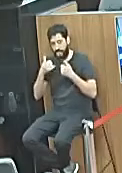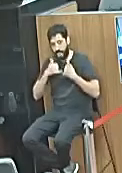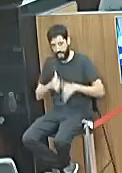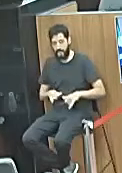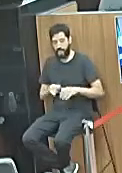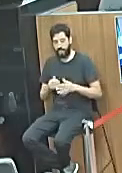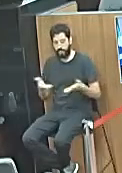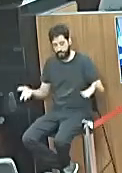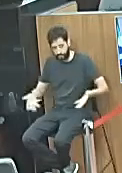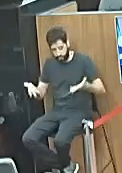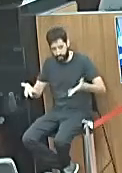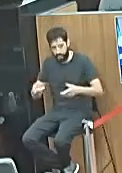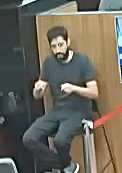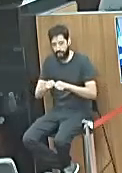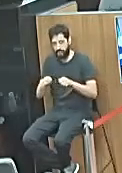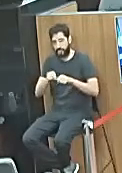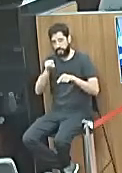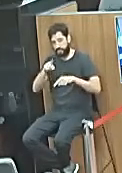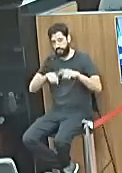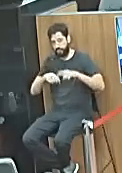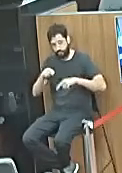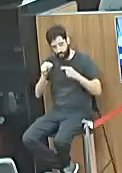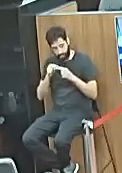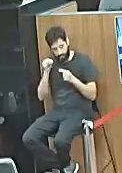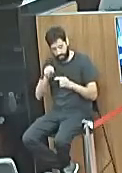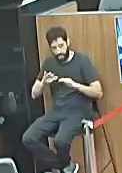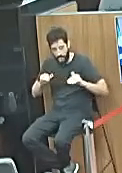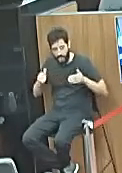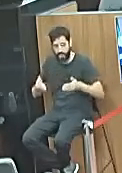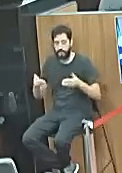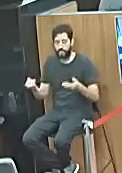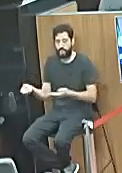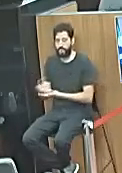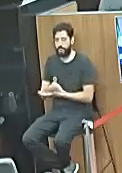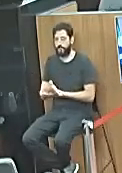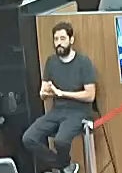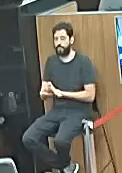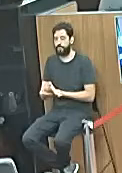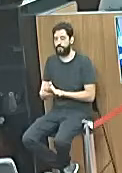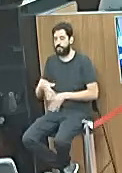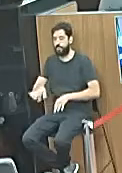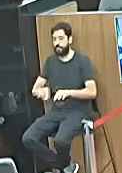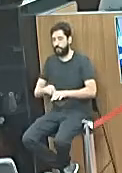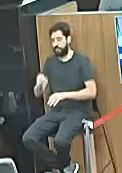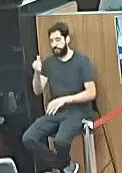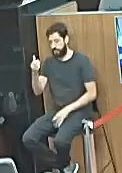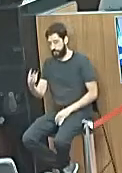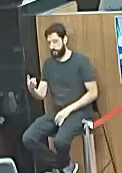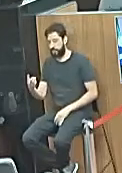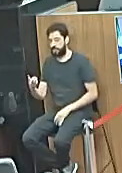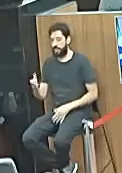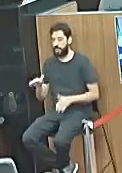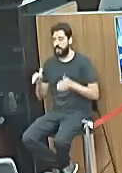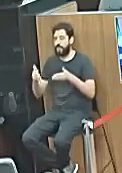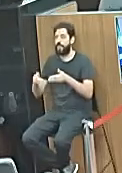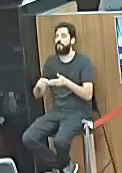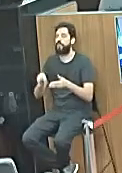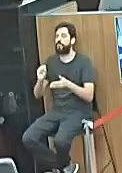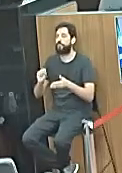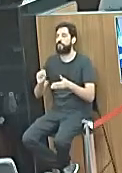e incentivar o consumo desse produto e criar ações novas vans no âmbito do programa 63 destinado a